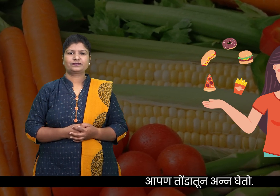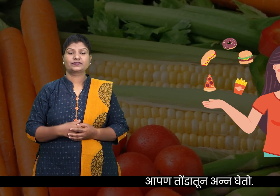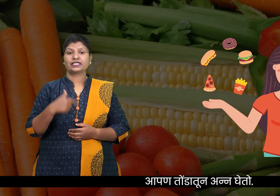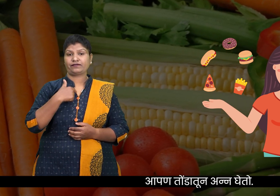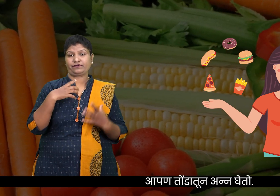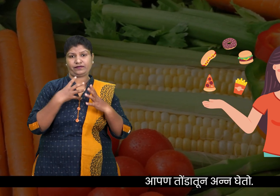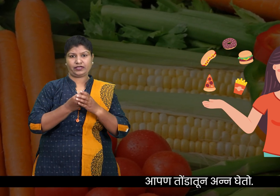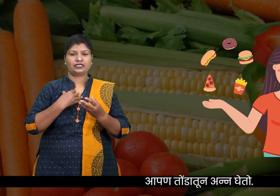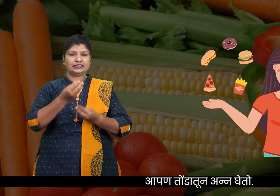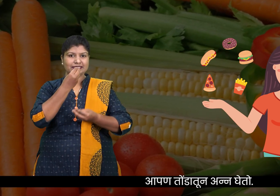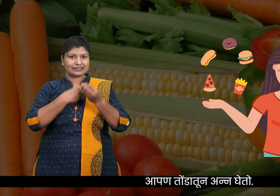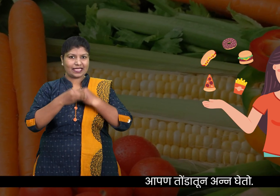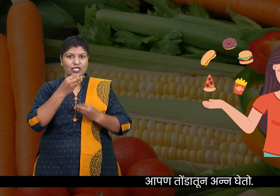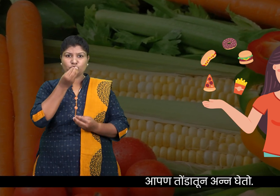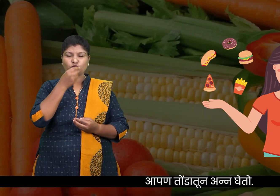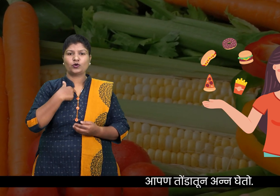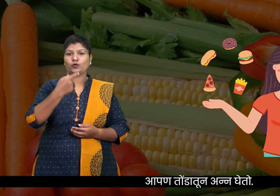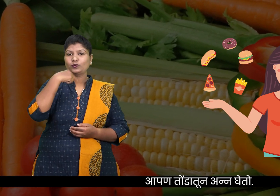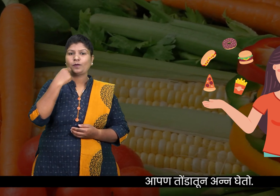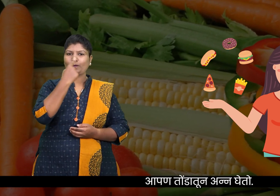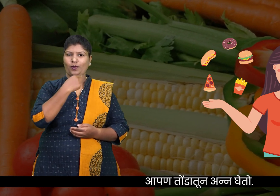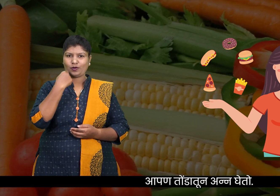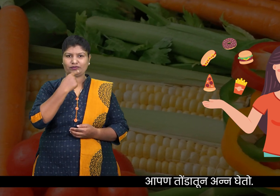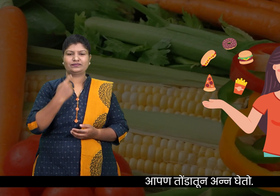आपण तोंडातून अन्न घेतो.